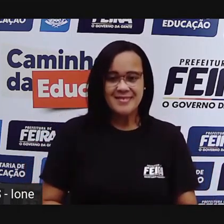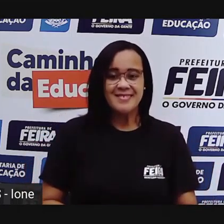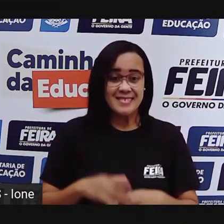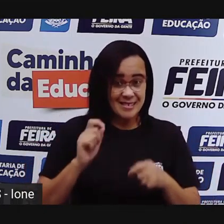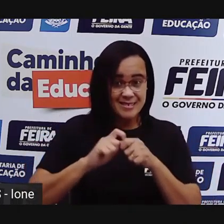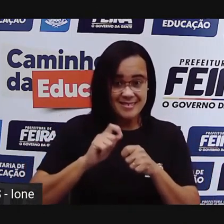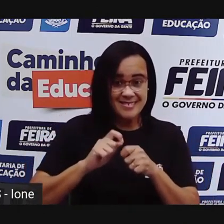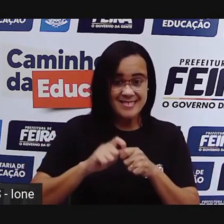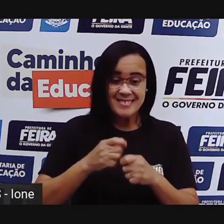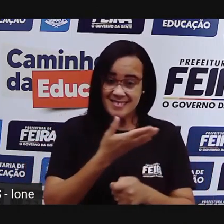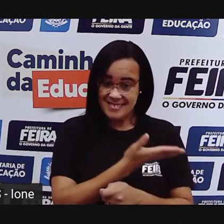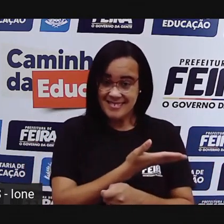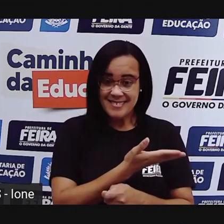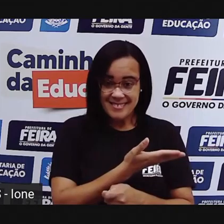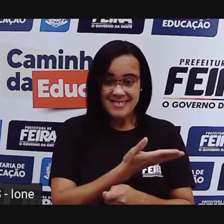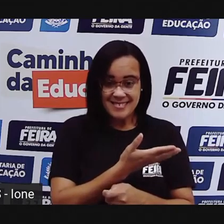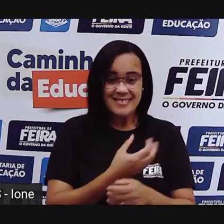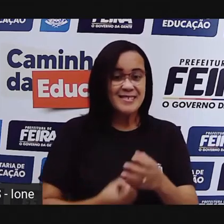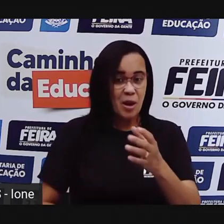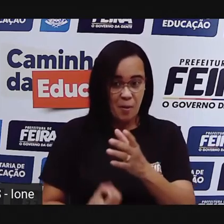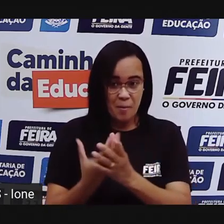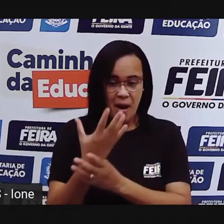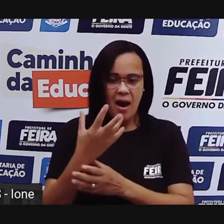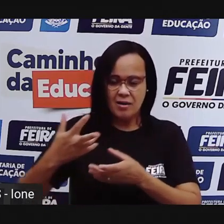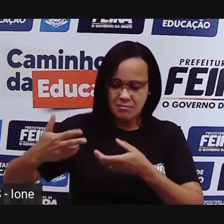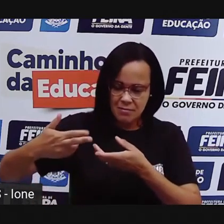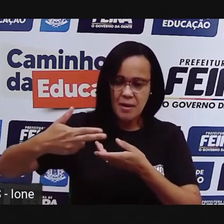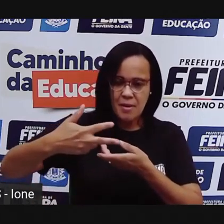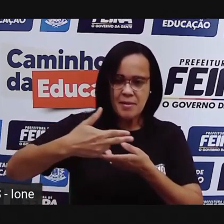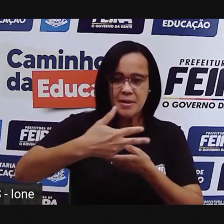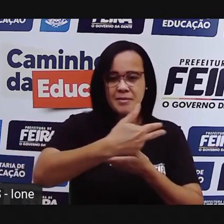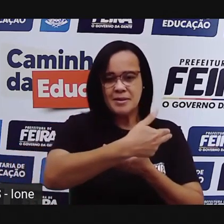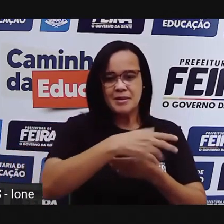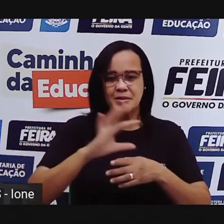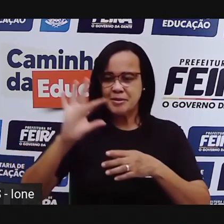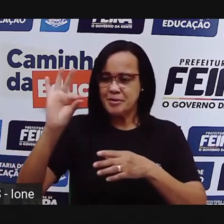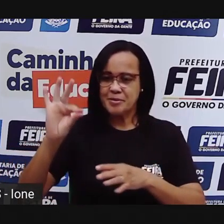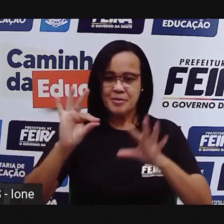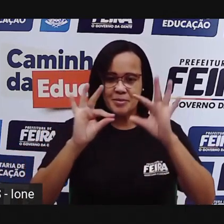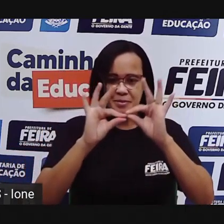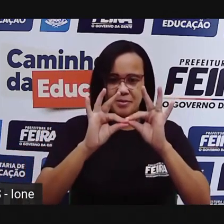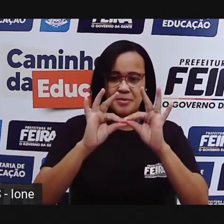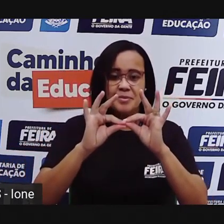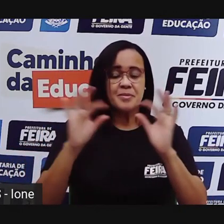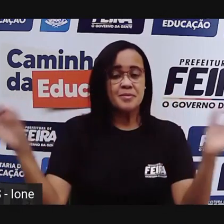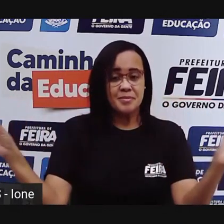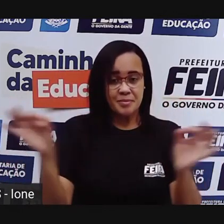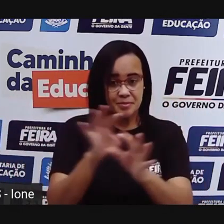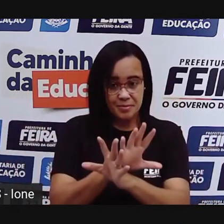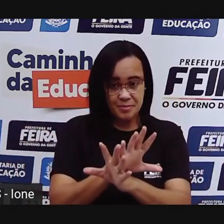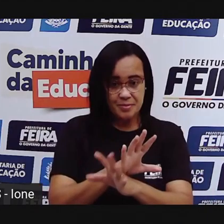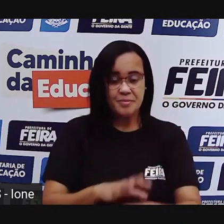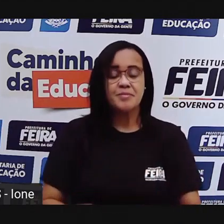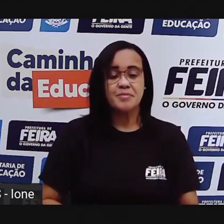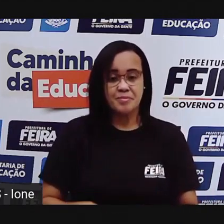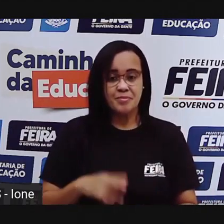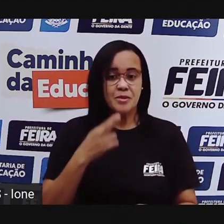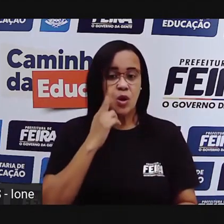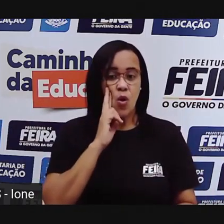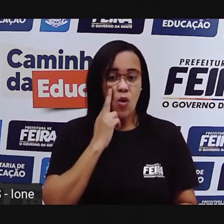hein? Pega a tesoura, recorta. Olha, outra tira já está prontinha. Vamos para o